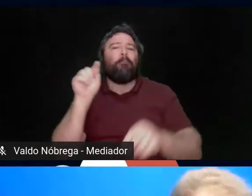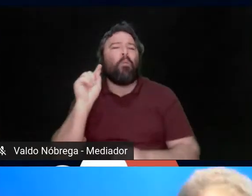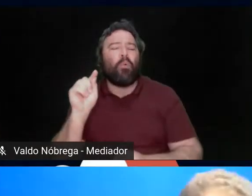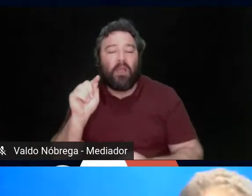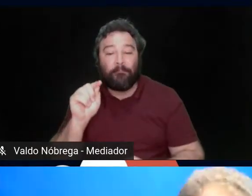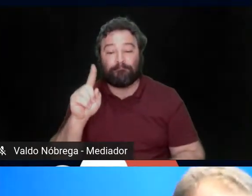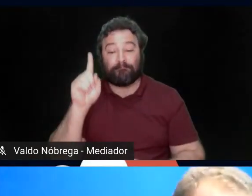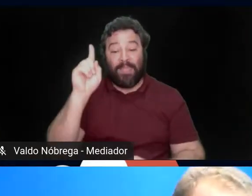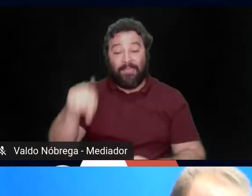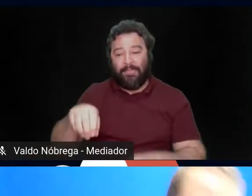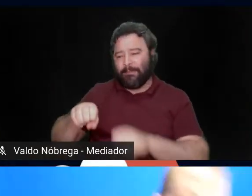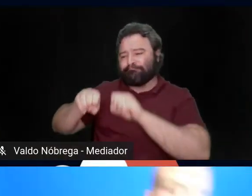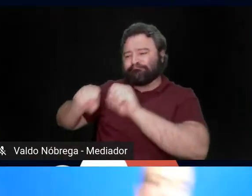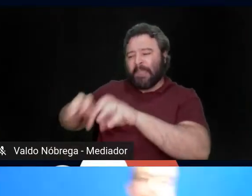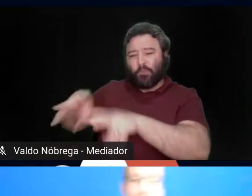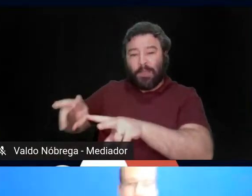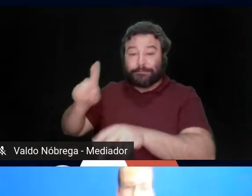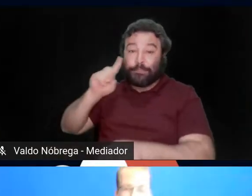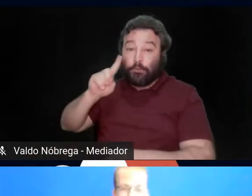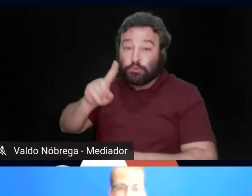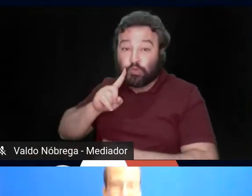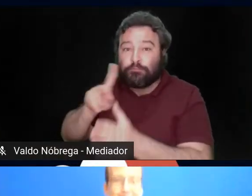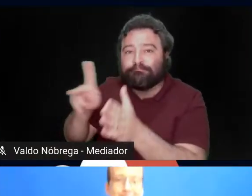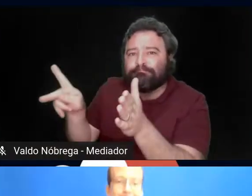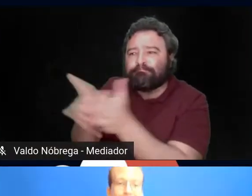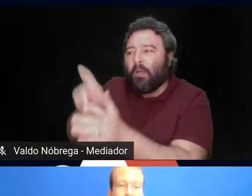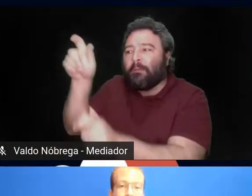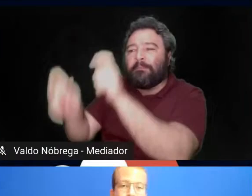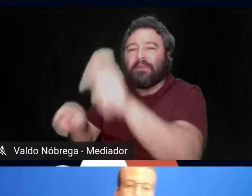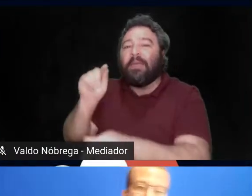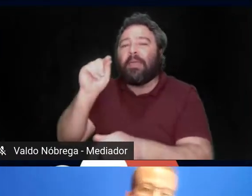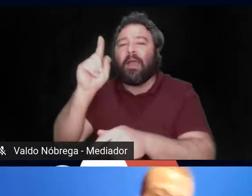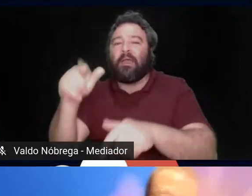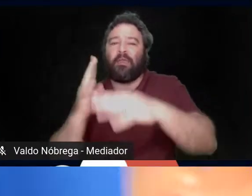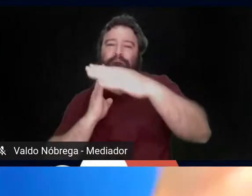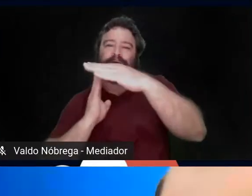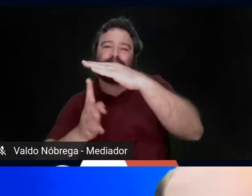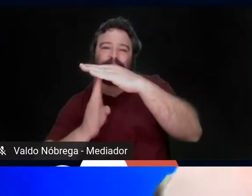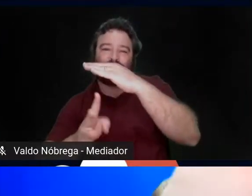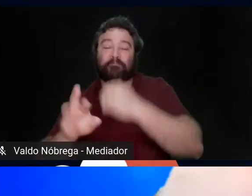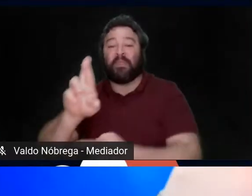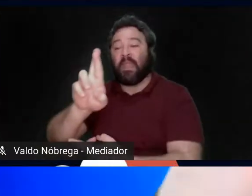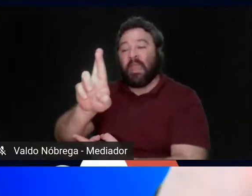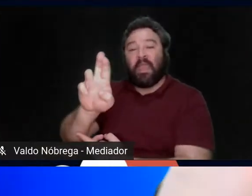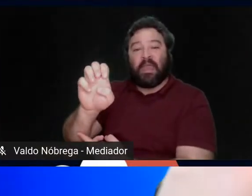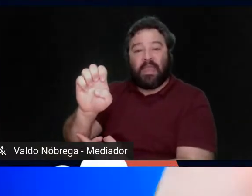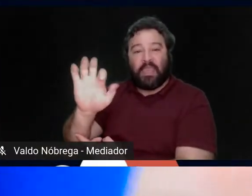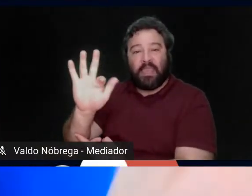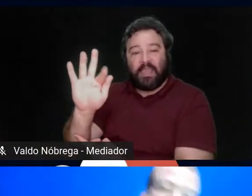Isso. E a temática dele é a educação de surdos